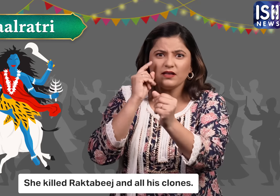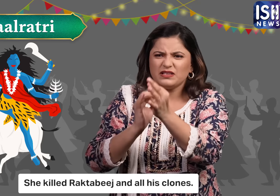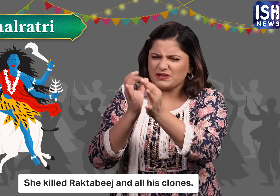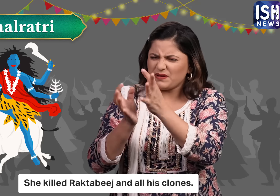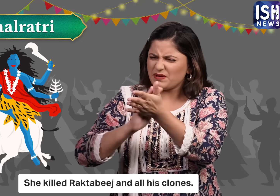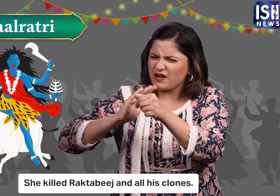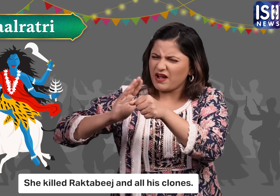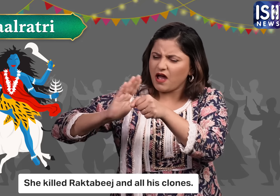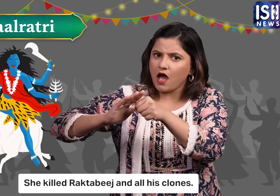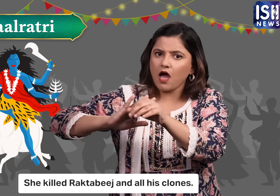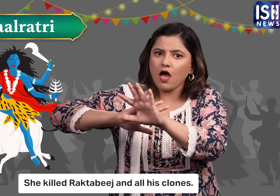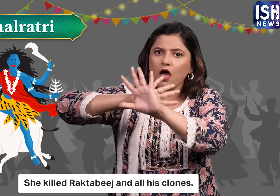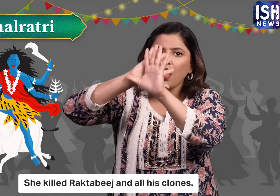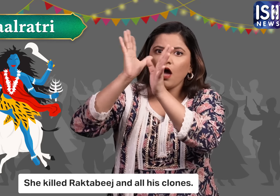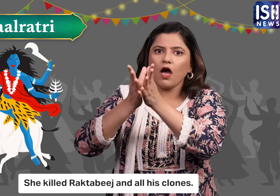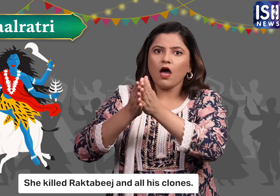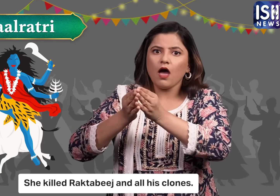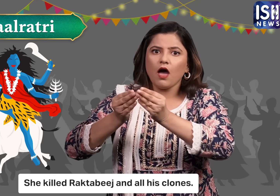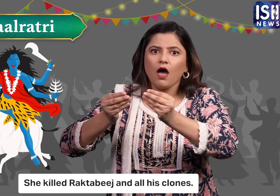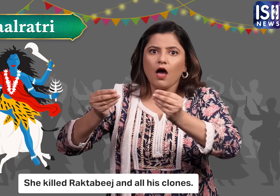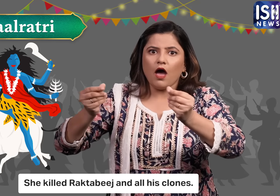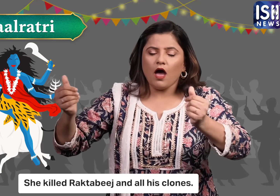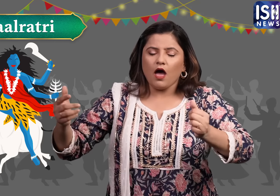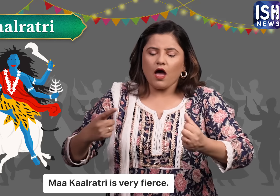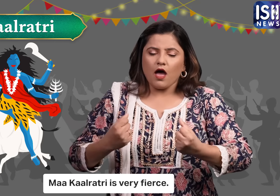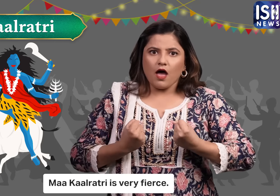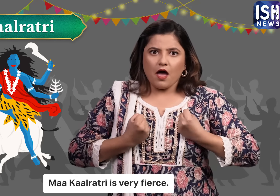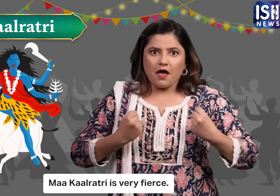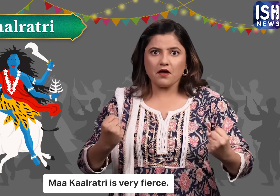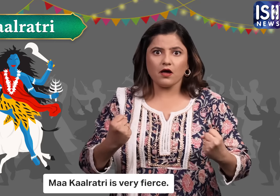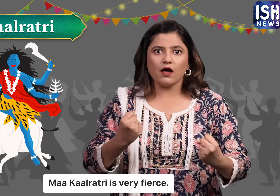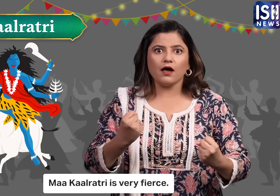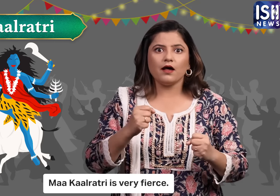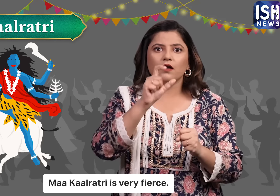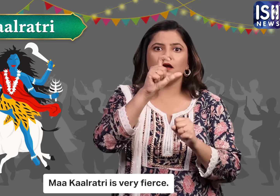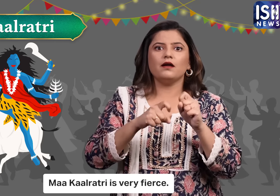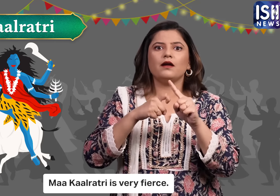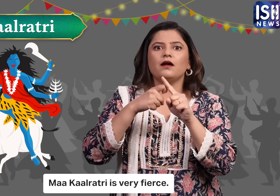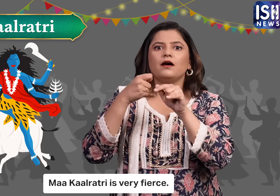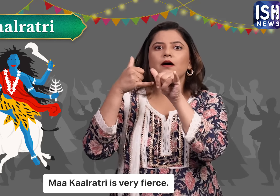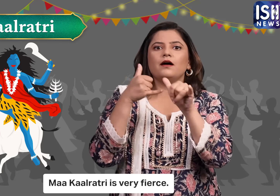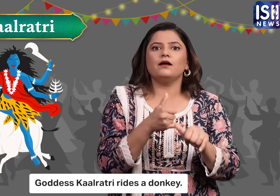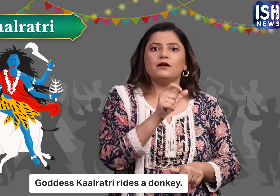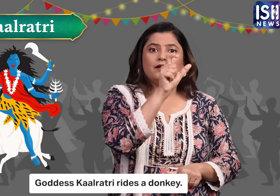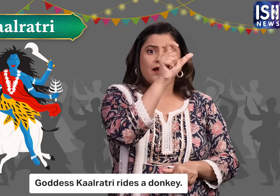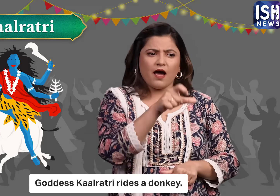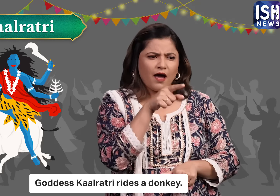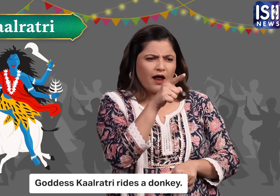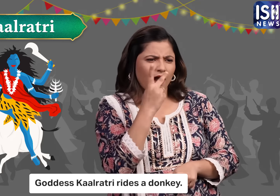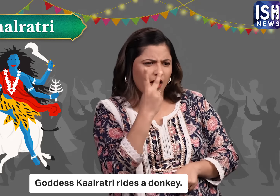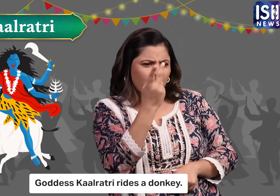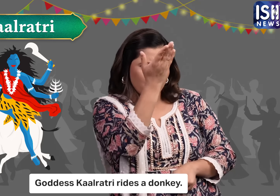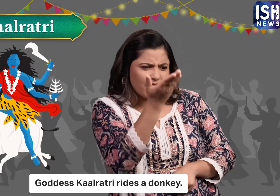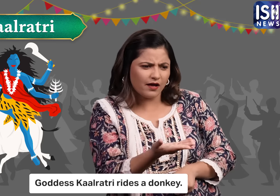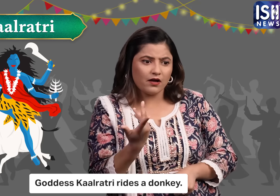उन्होंने सारे रक्तबीजों को मार डाला। माँ कालरात्रि अत्यंत उग्र है। देवी कालरात्रि गधे